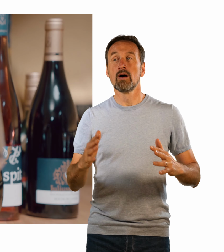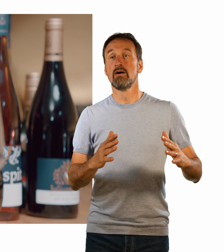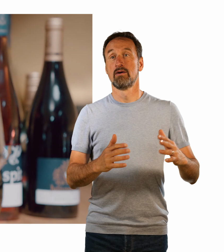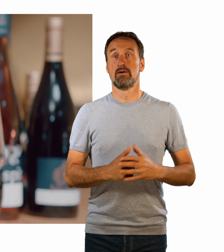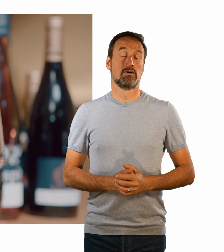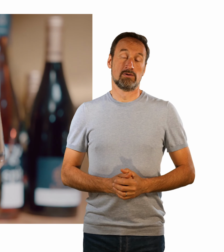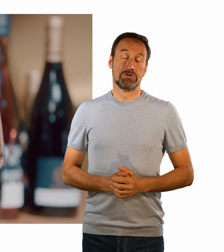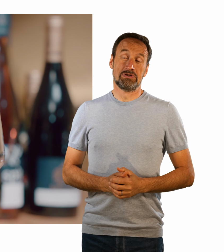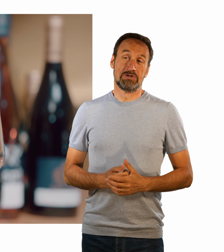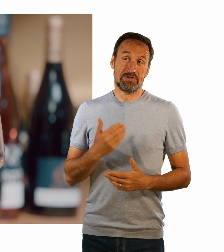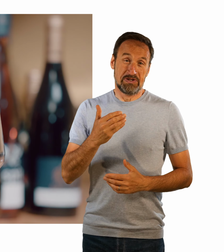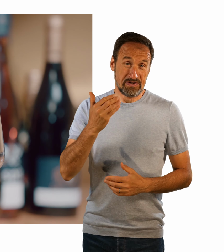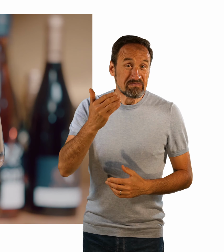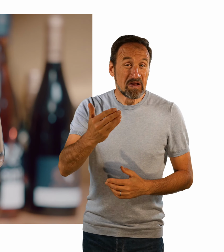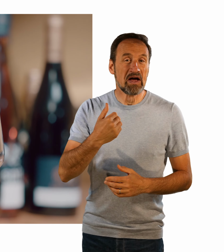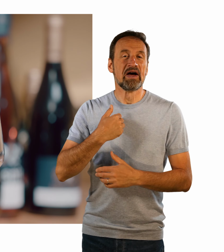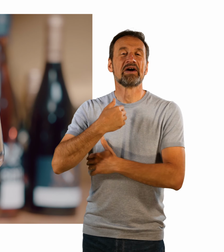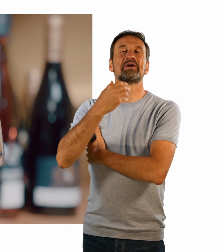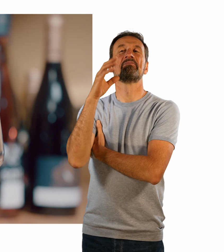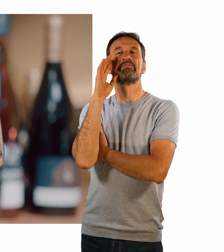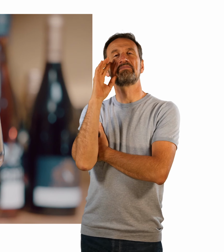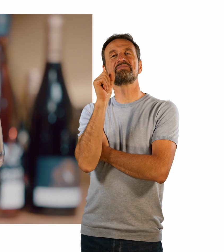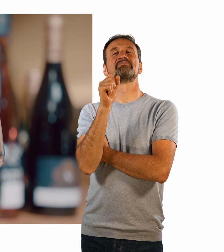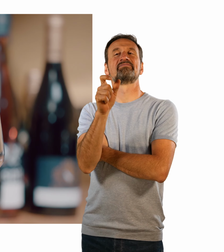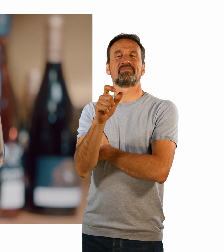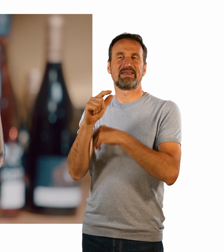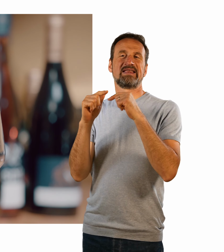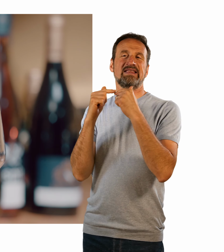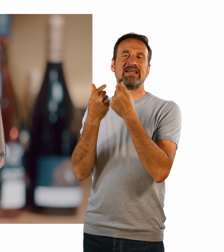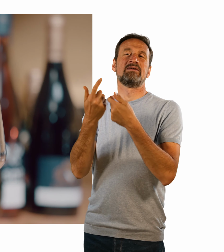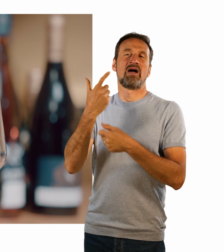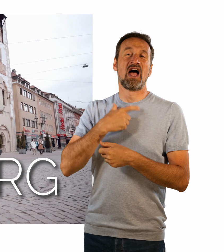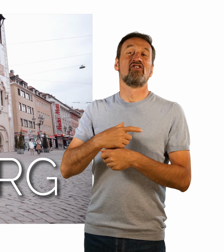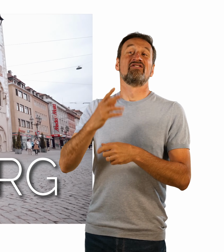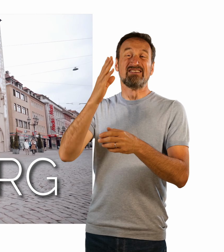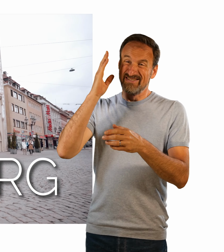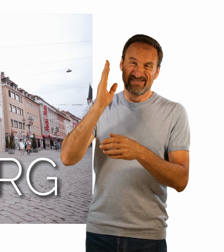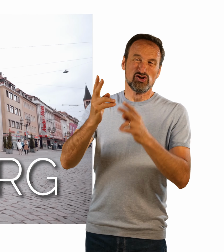So im Nachhinein hat es sehr viel Sinn gemacht, dass das Team mich heute direkt vor der Haustür abgeholt hat.